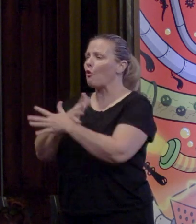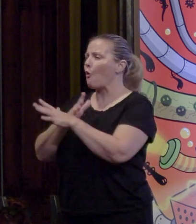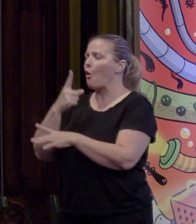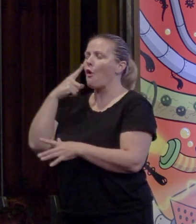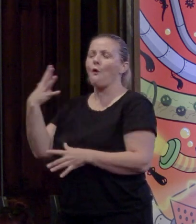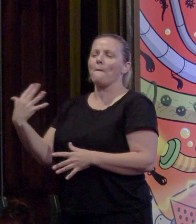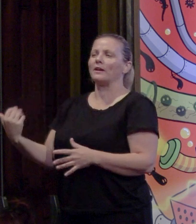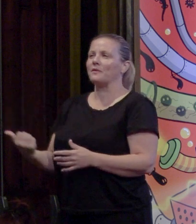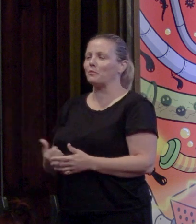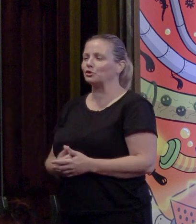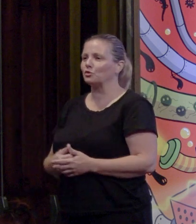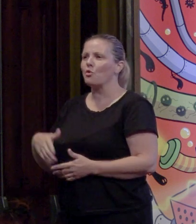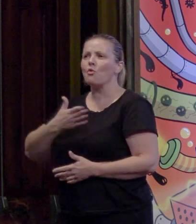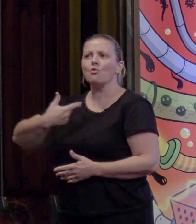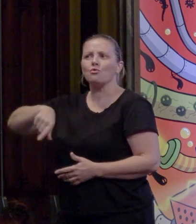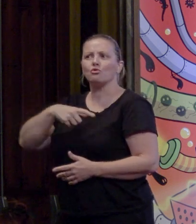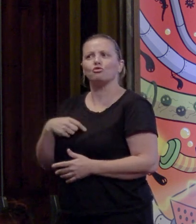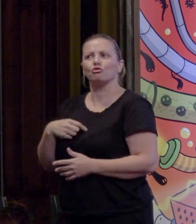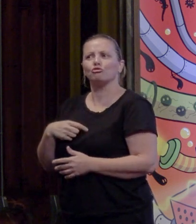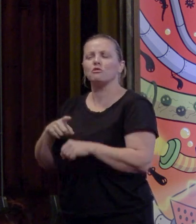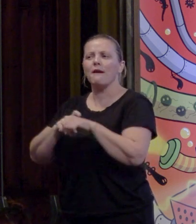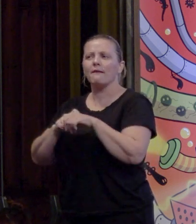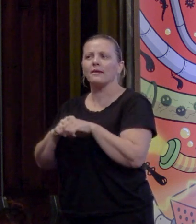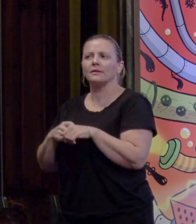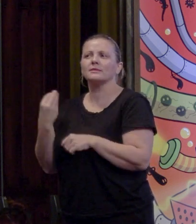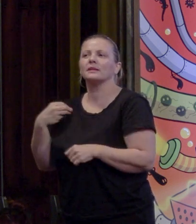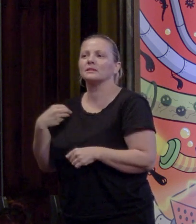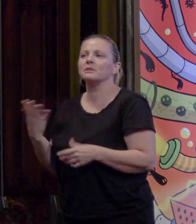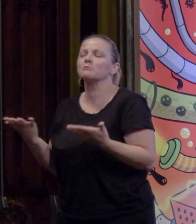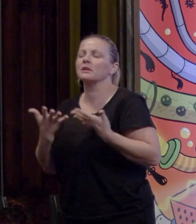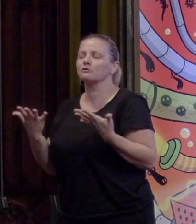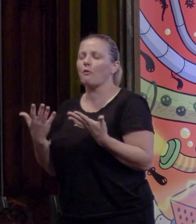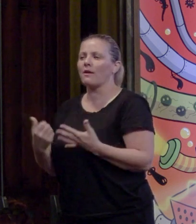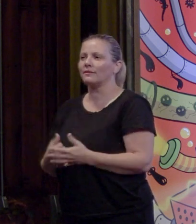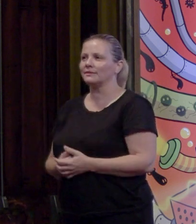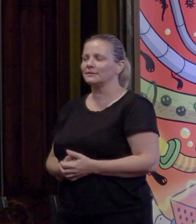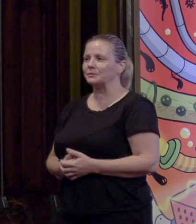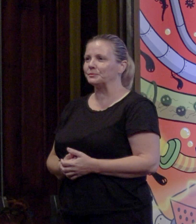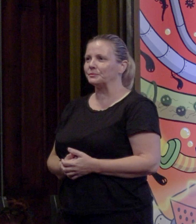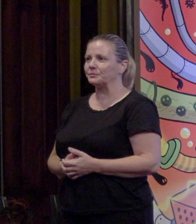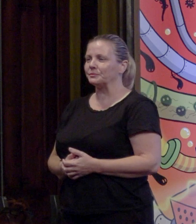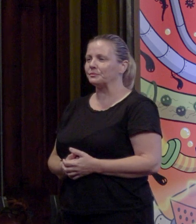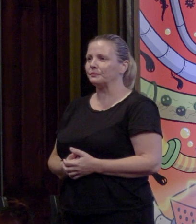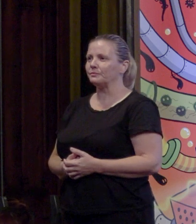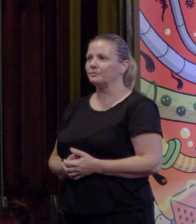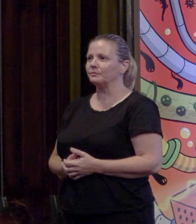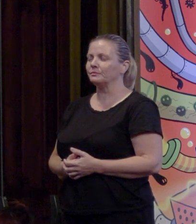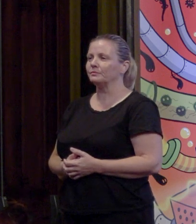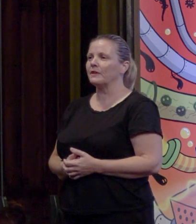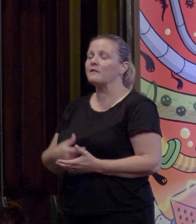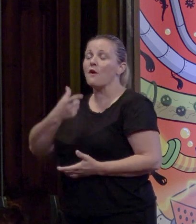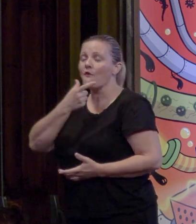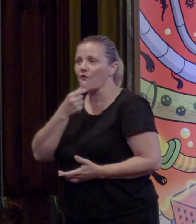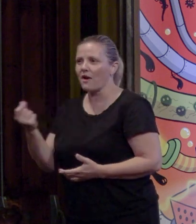¿vale? ¿Qué hacemos? Vemos qué características tienen y todas ellas están reunidas en nuestro juego. Que sea fácil, que